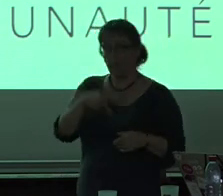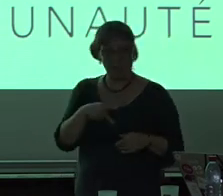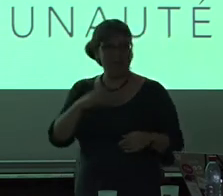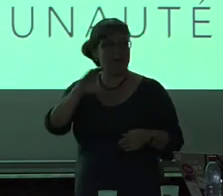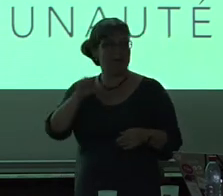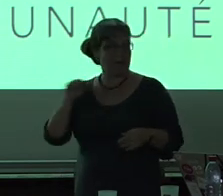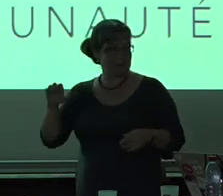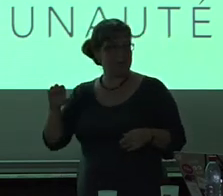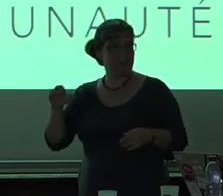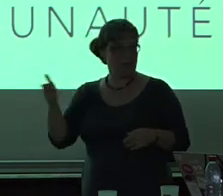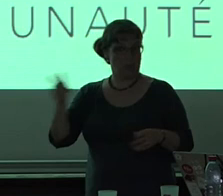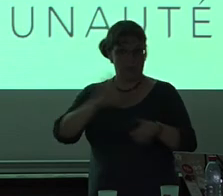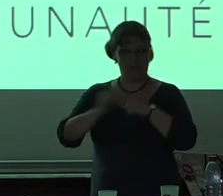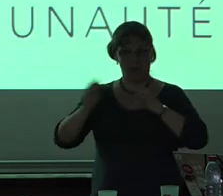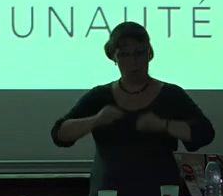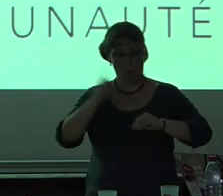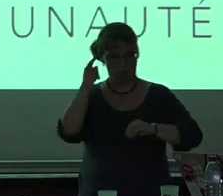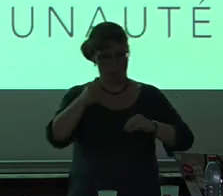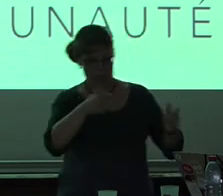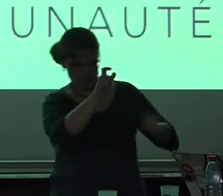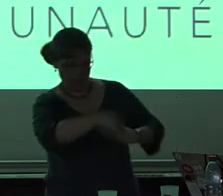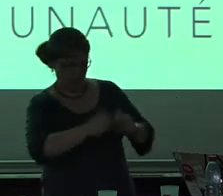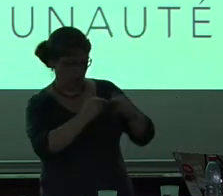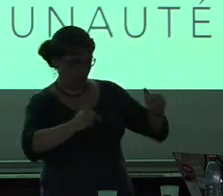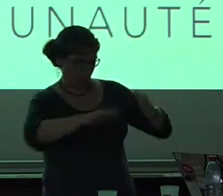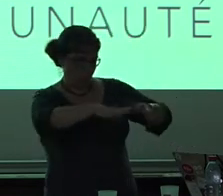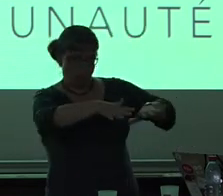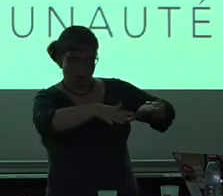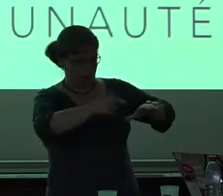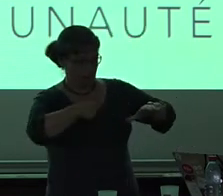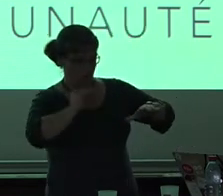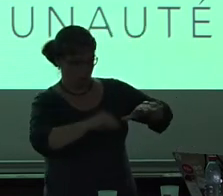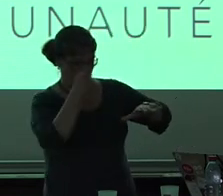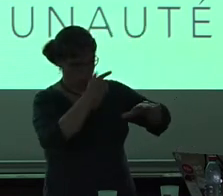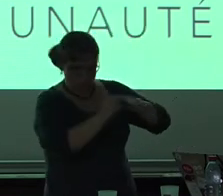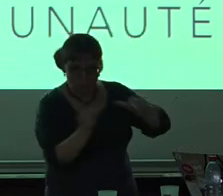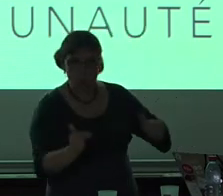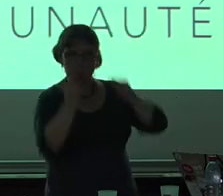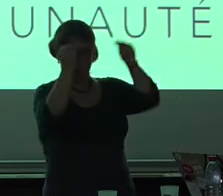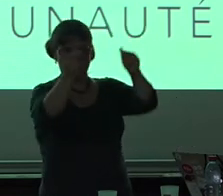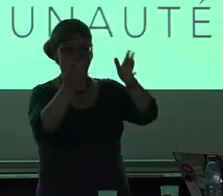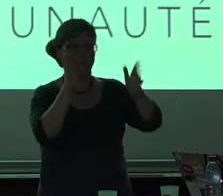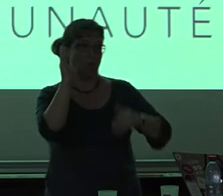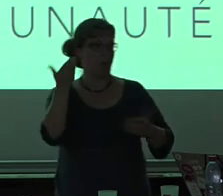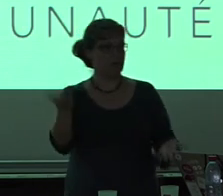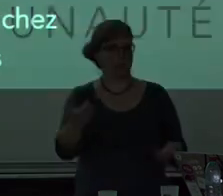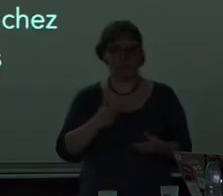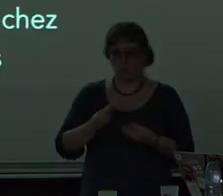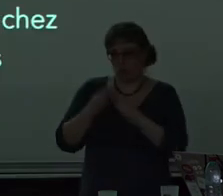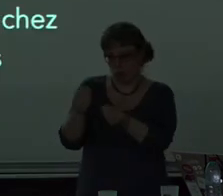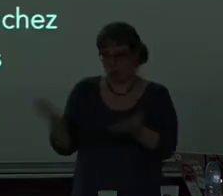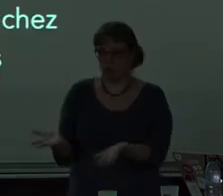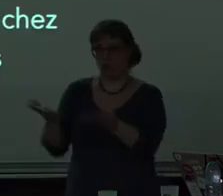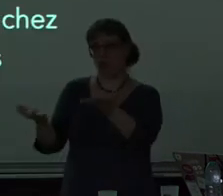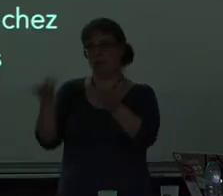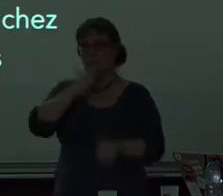font des cours pour intermédiaires, pour recruter des meilleures personnes derrière. Voilà. Et en plus, vous deviendrez un meilleur être humain en contribuant à la communauté, ce qui est